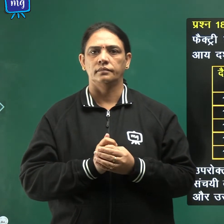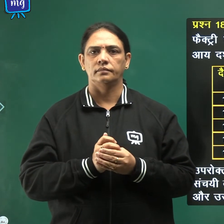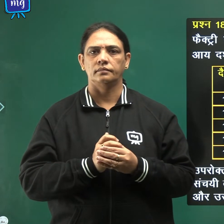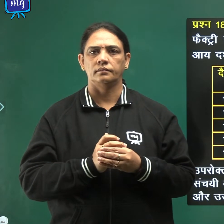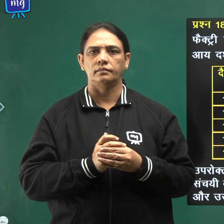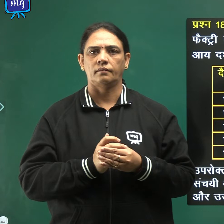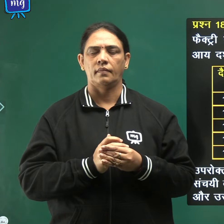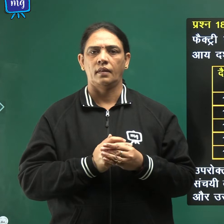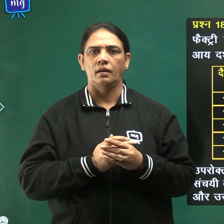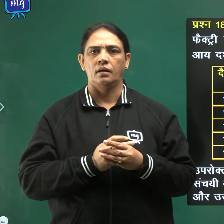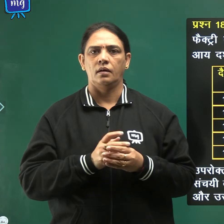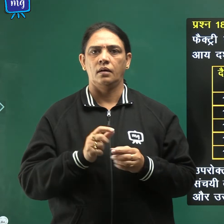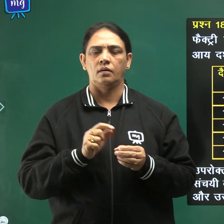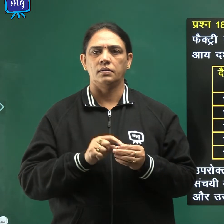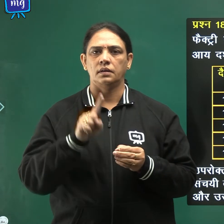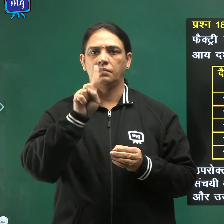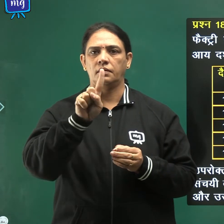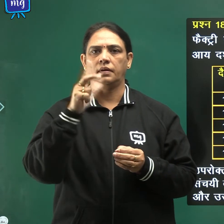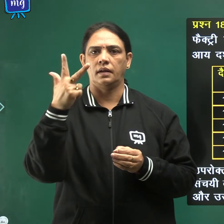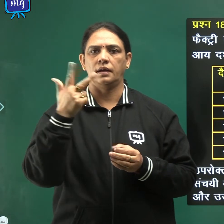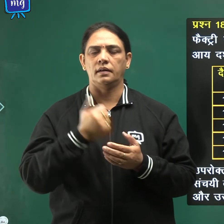प्रश्न नंबर 18।